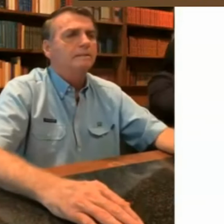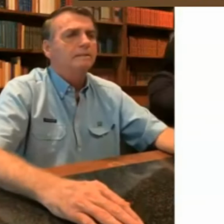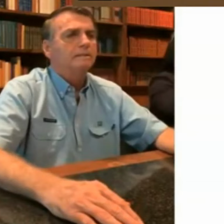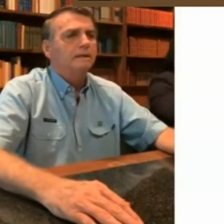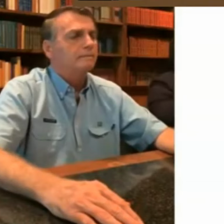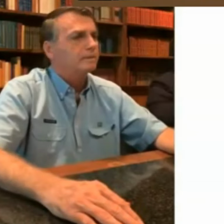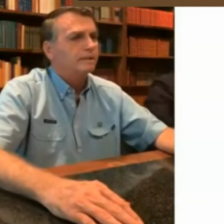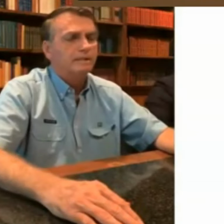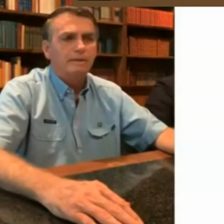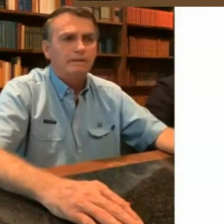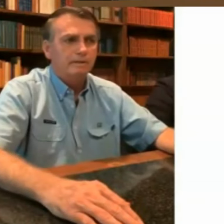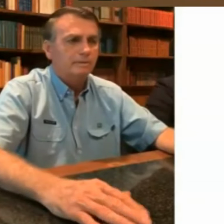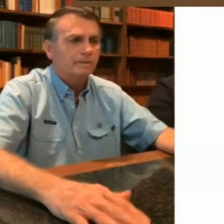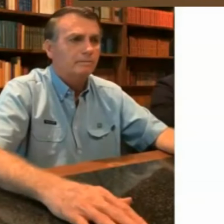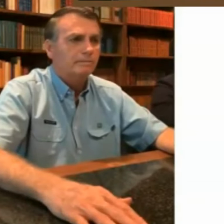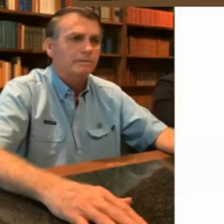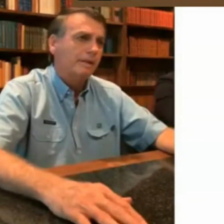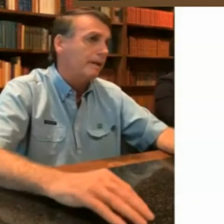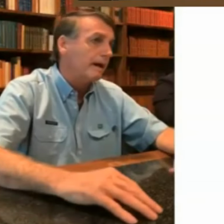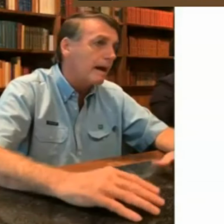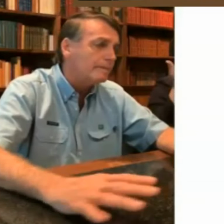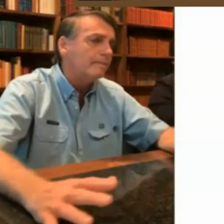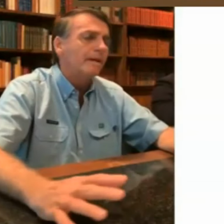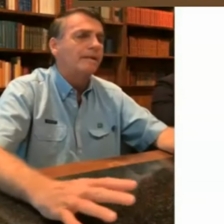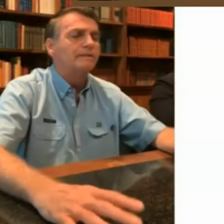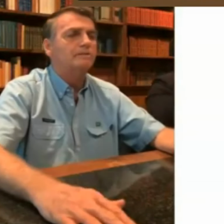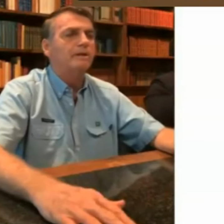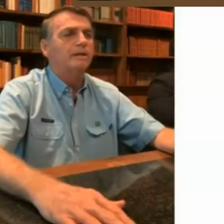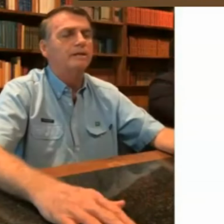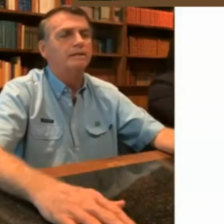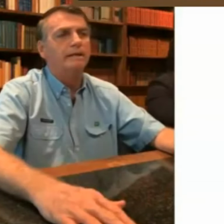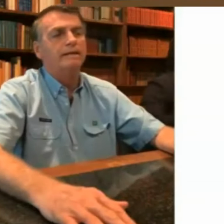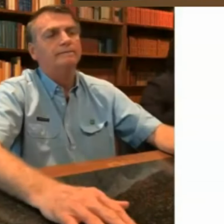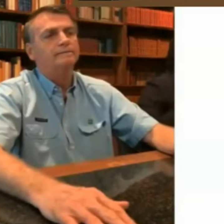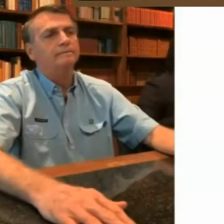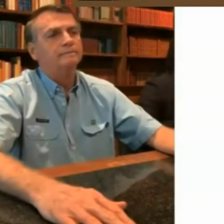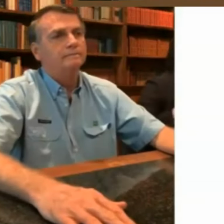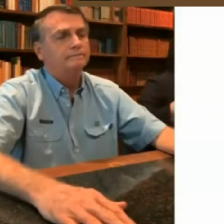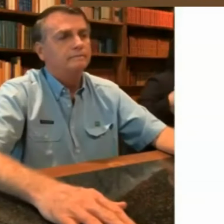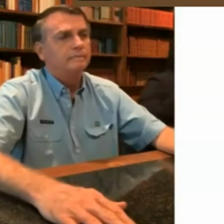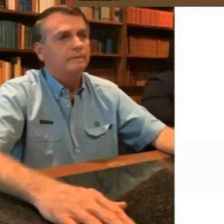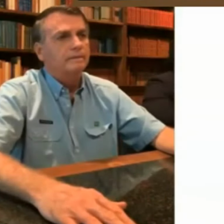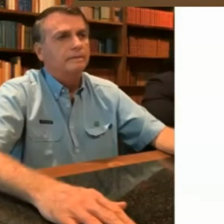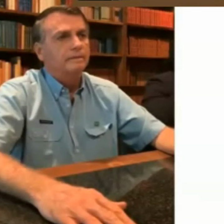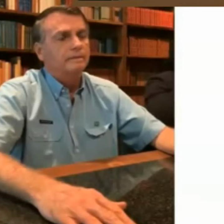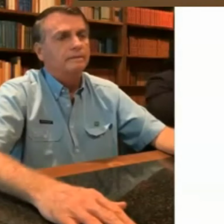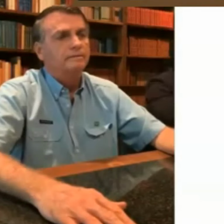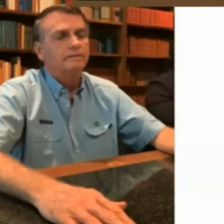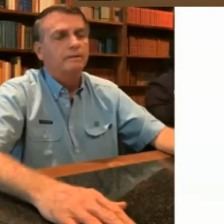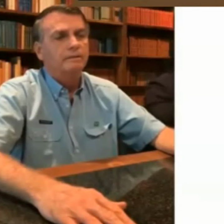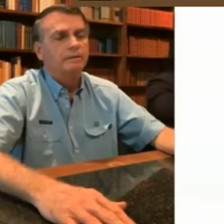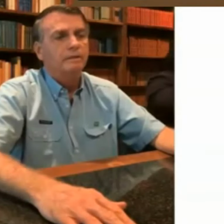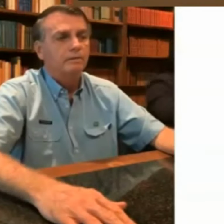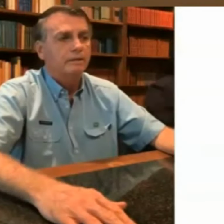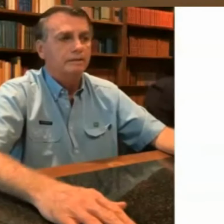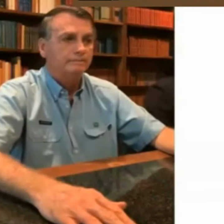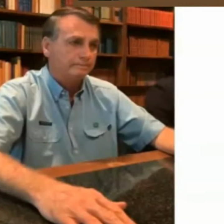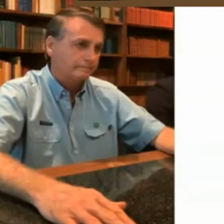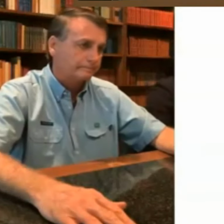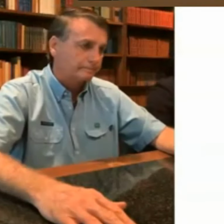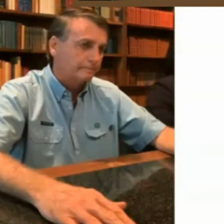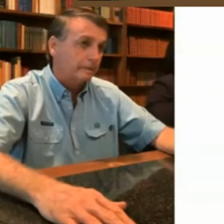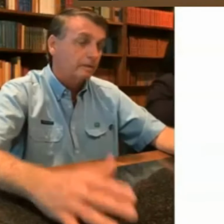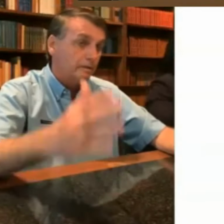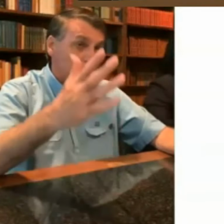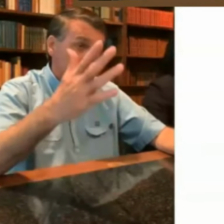Significa GU, a importância para que nós possamos, nessa rápida ERRA. passagem Pois é, nossa aqui aí na Terra, deixou mais um enigma. vivemos em